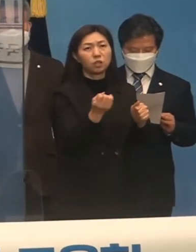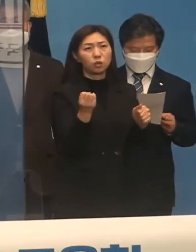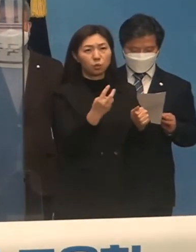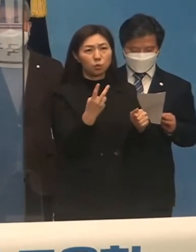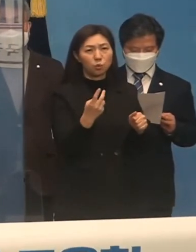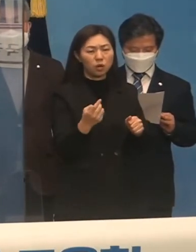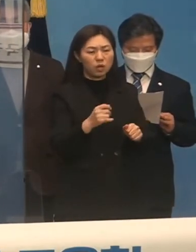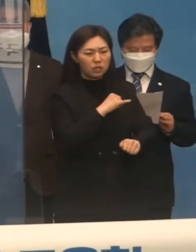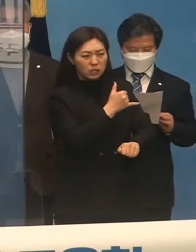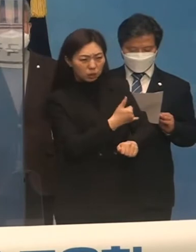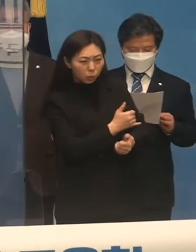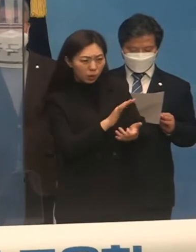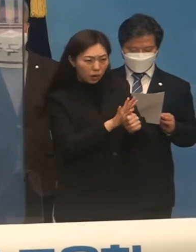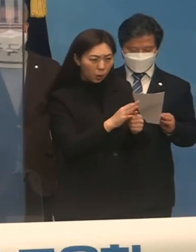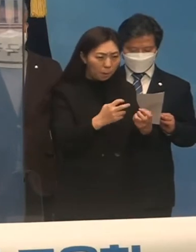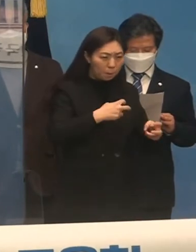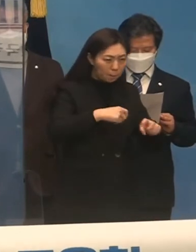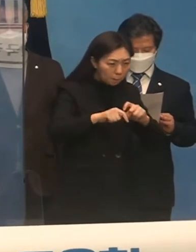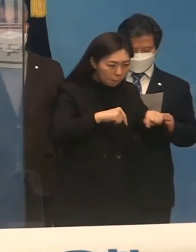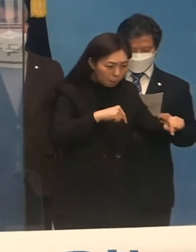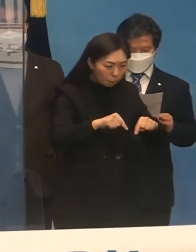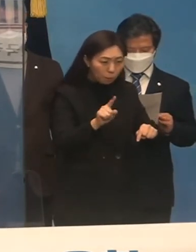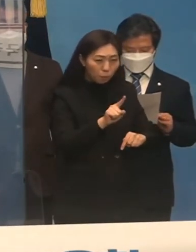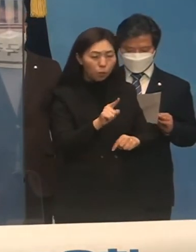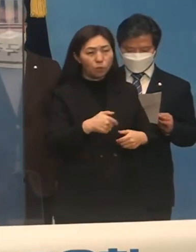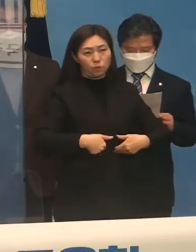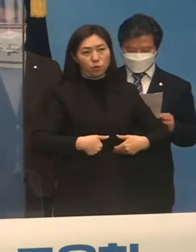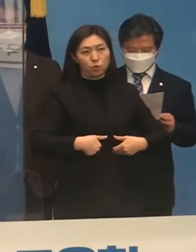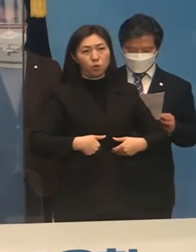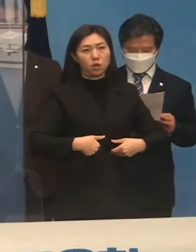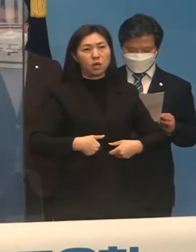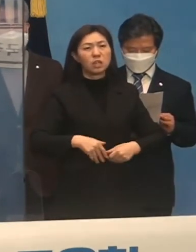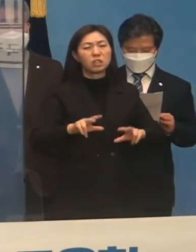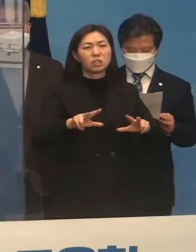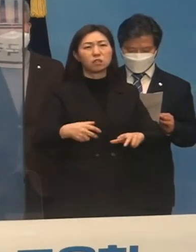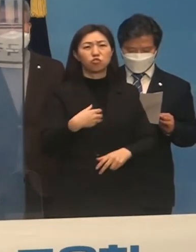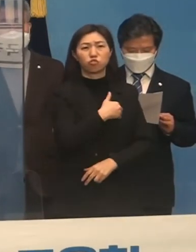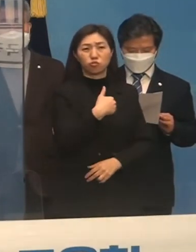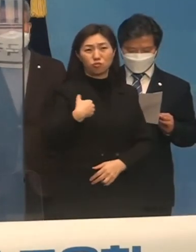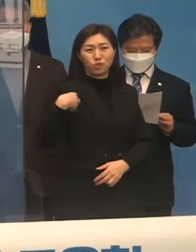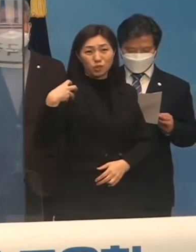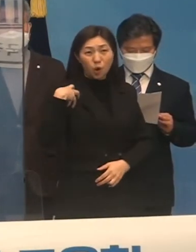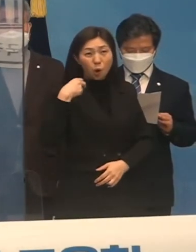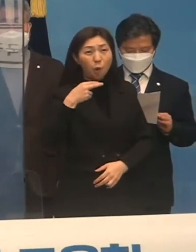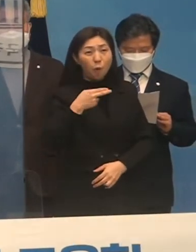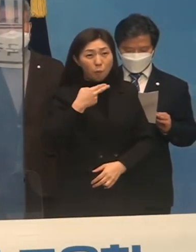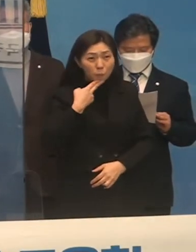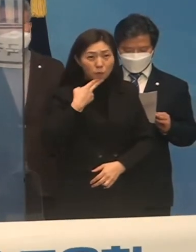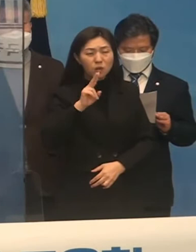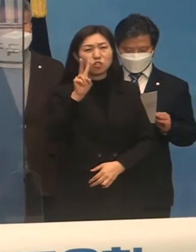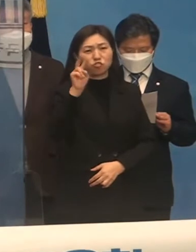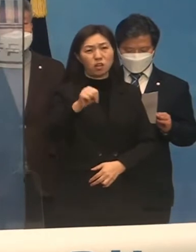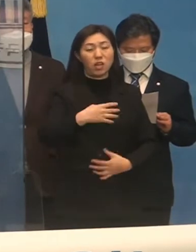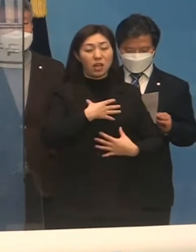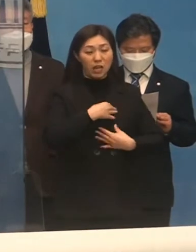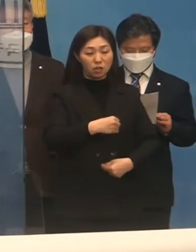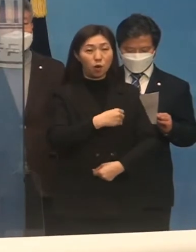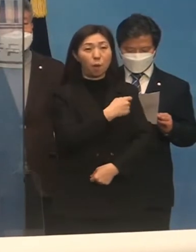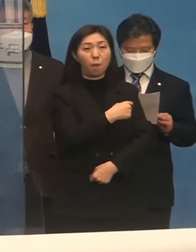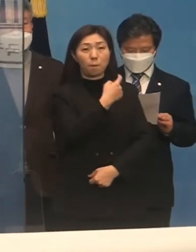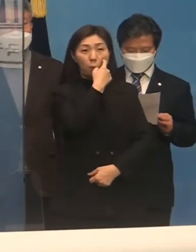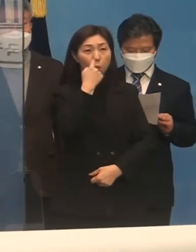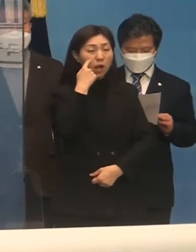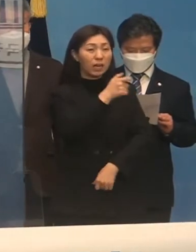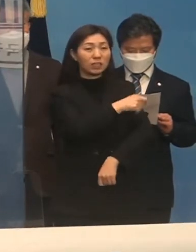모색해왔습니다. 제 역할을 하지 못하고 있는 유엔 안전보장이사회와 아세안의 무기력한 모습이 있었지만